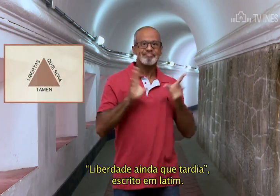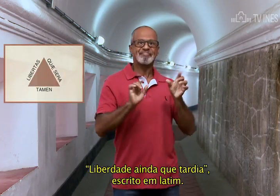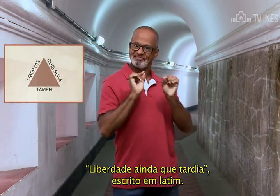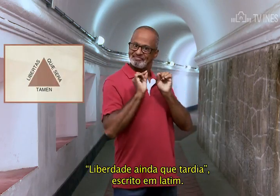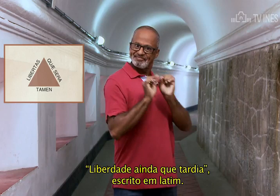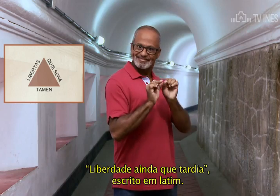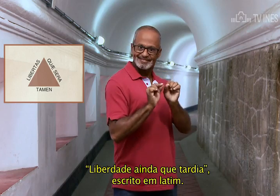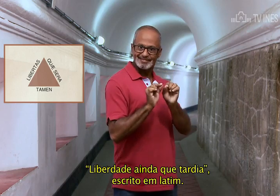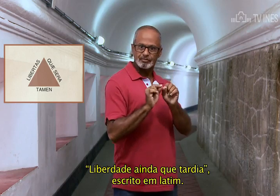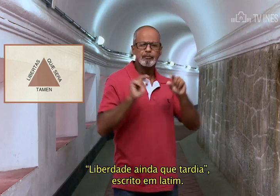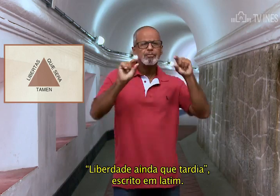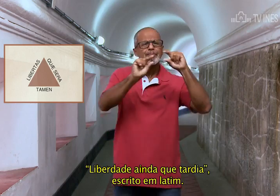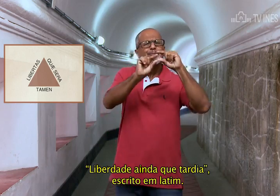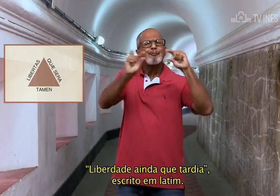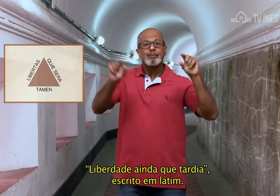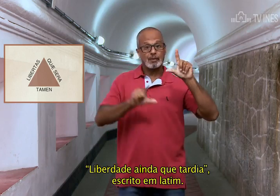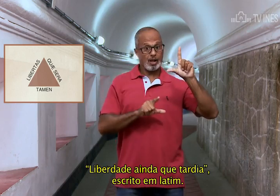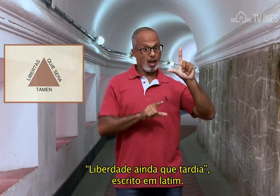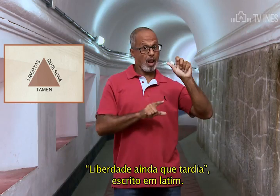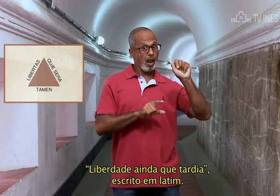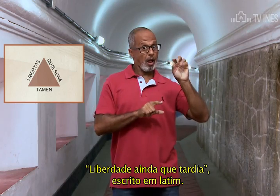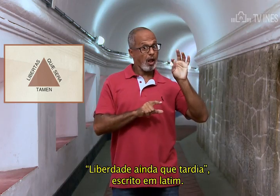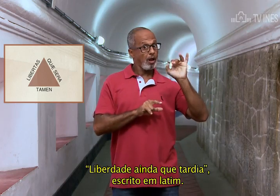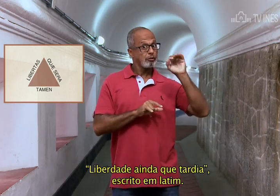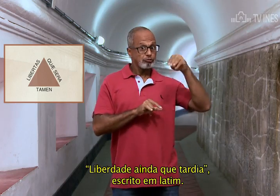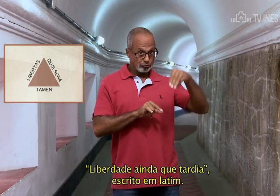Liberdade, ainda que tardia, escrito em latim.